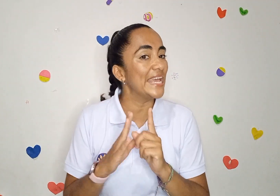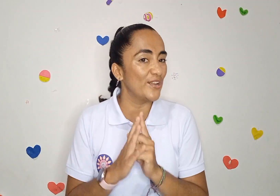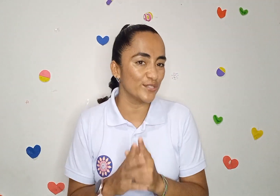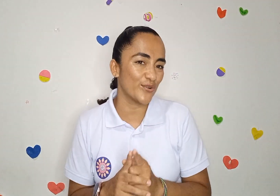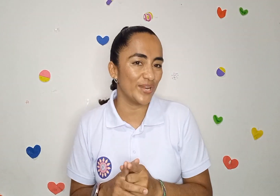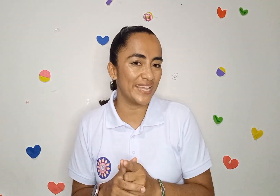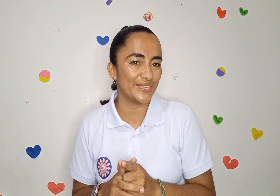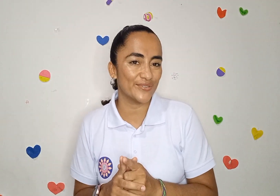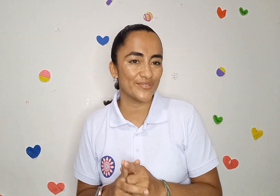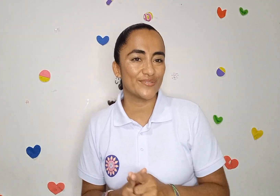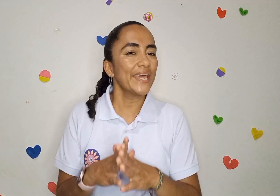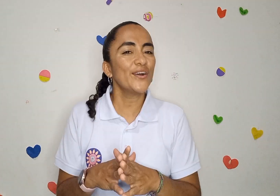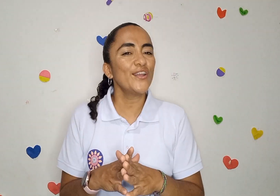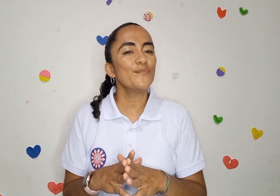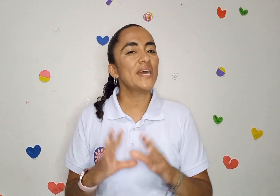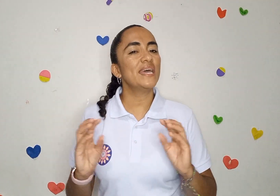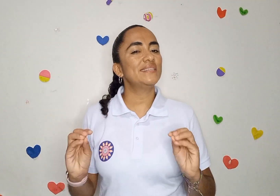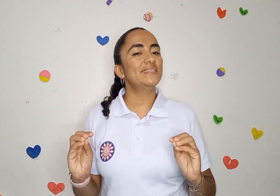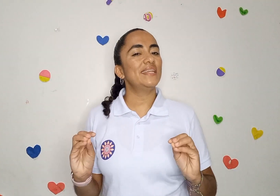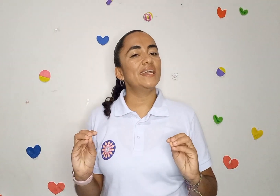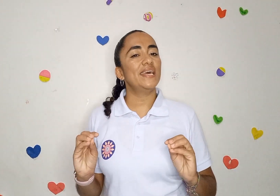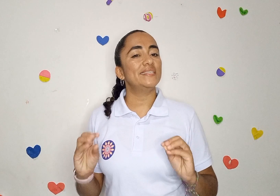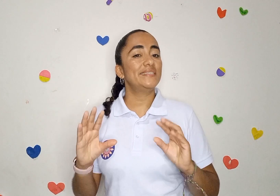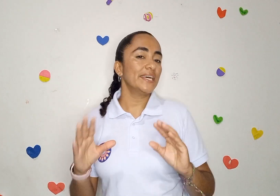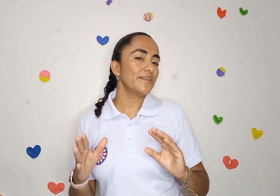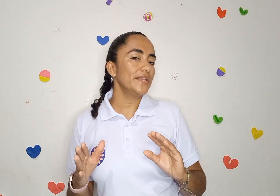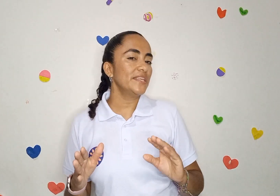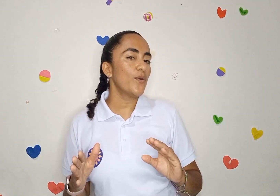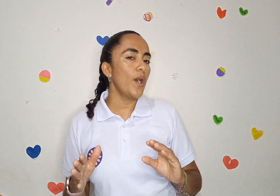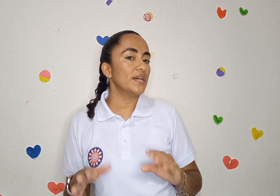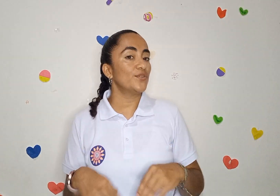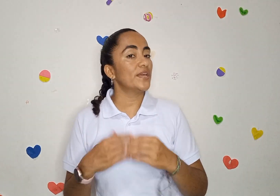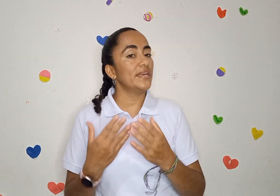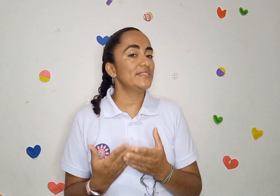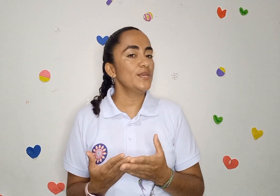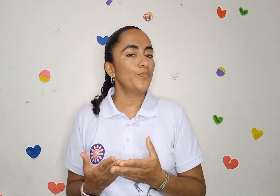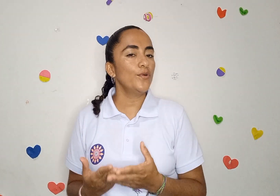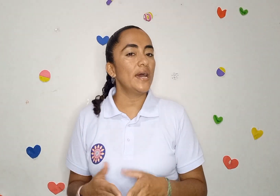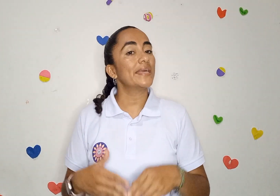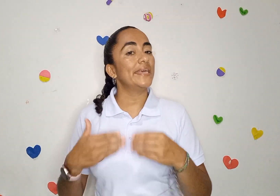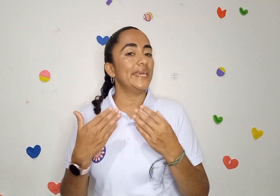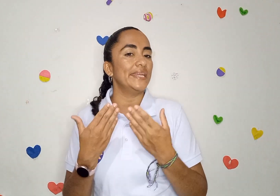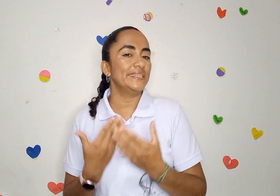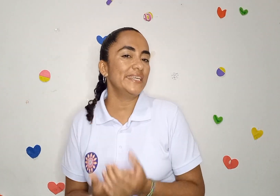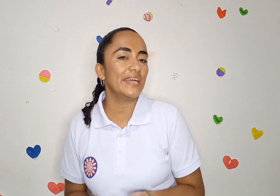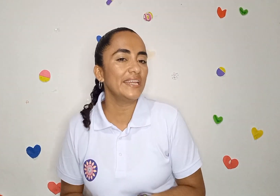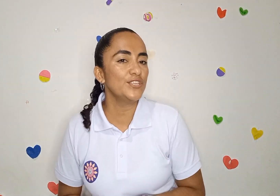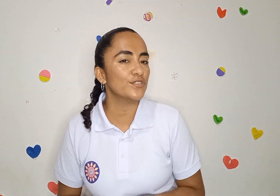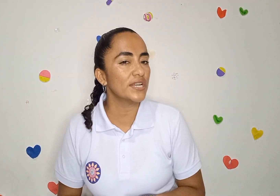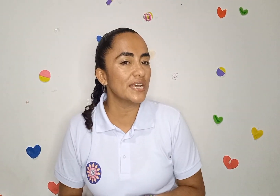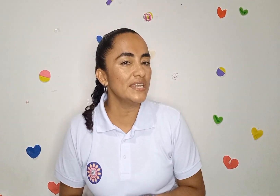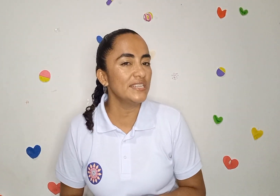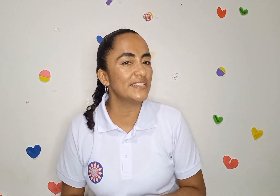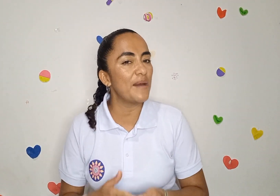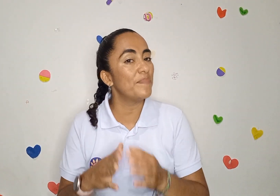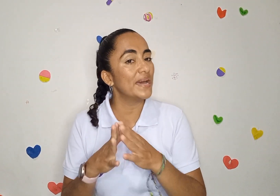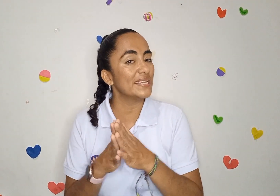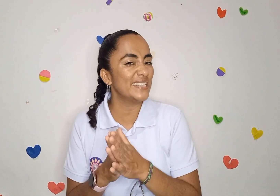los colegios. En Colombia existe la ley 724 que estipula que el Día del Niño se realiza para hacer